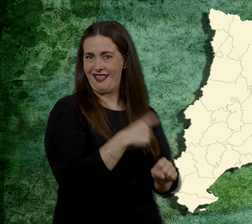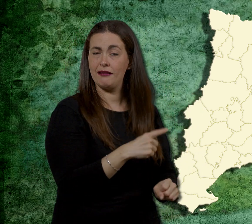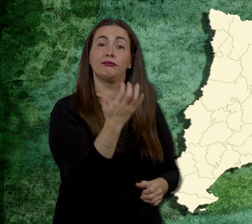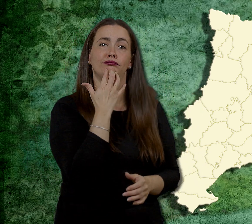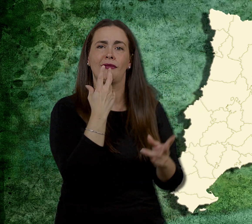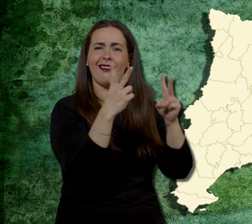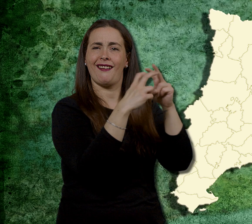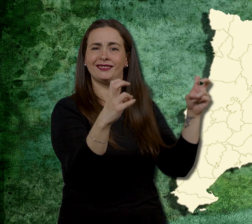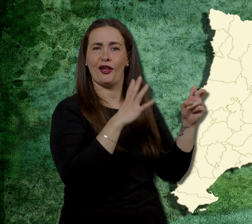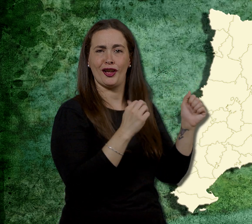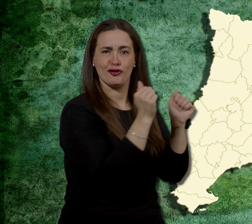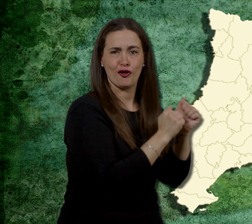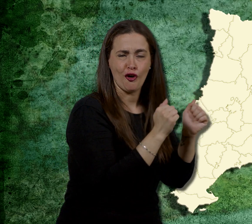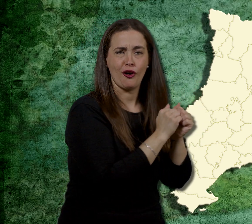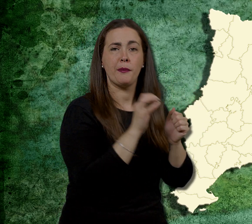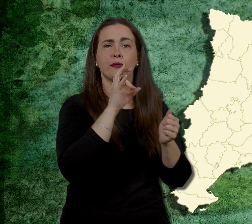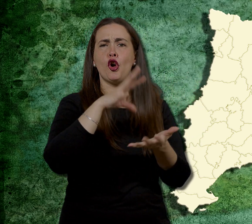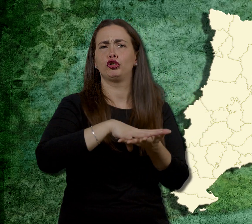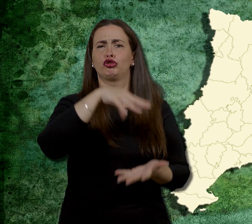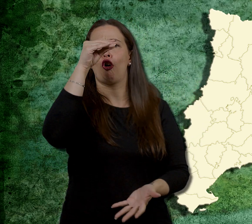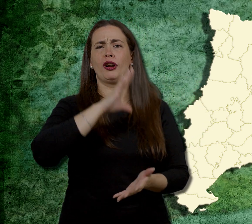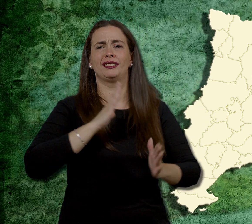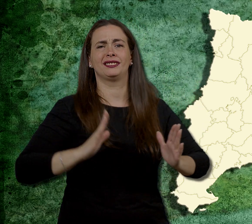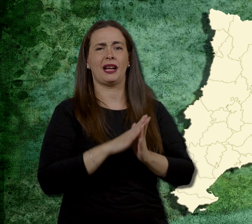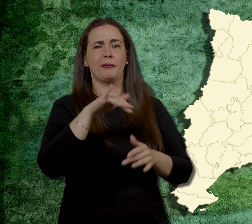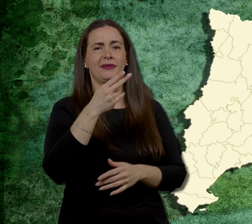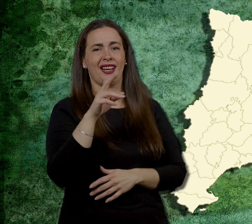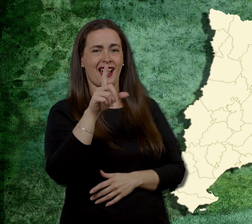Com el Castell de la Roca o la Torre de Sant Miquel.